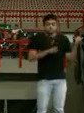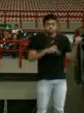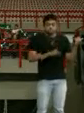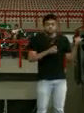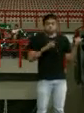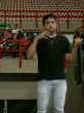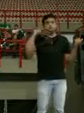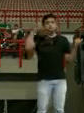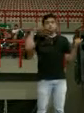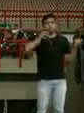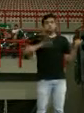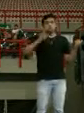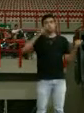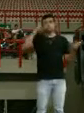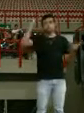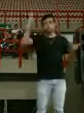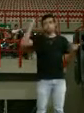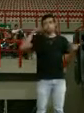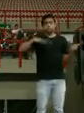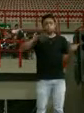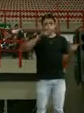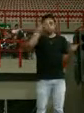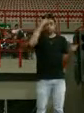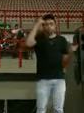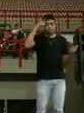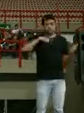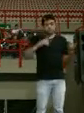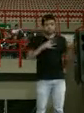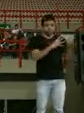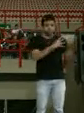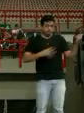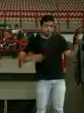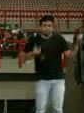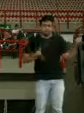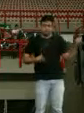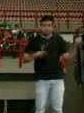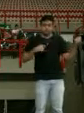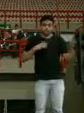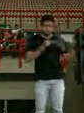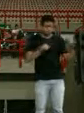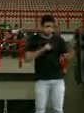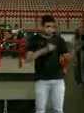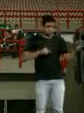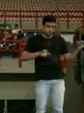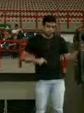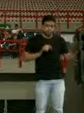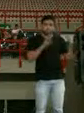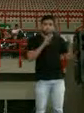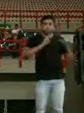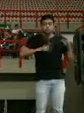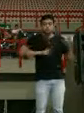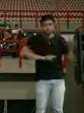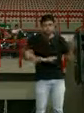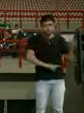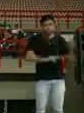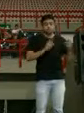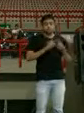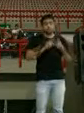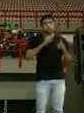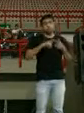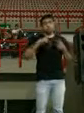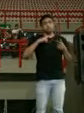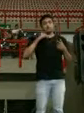instrumento musical bastante popular, possui 6 cordas com espessuras e massas diferentes,